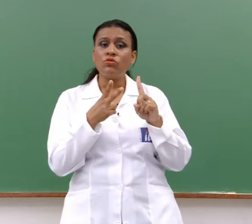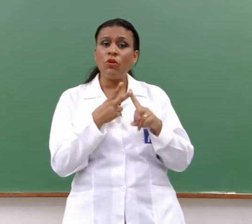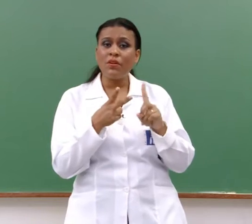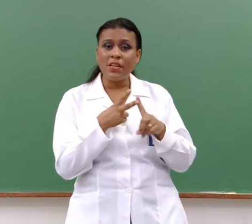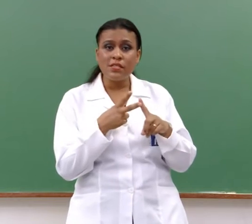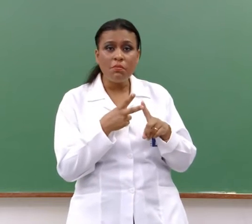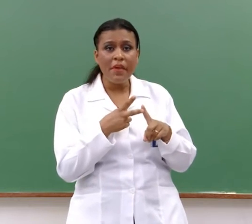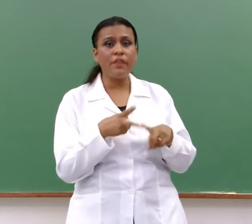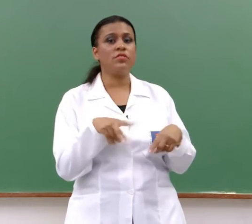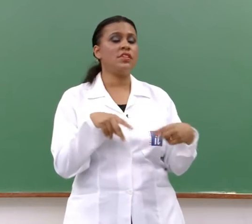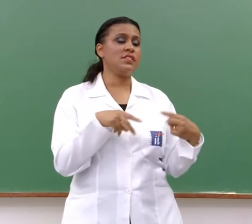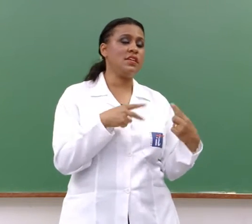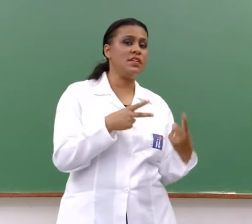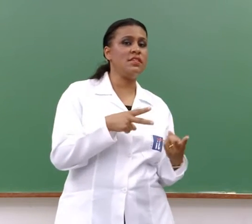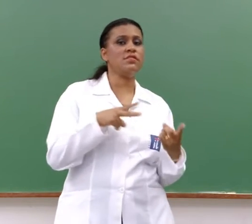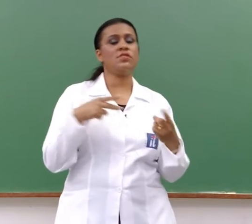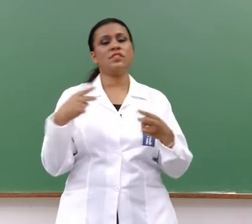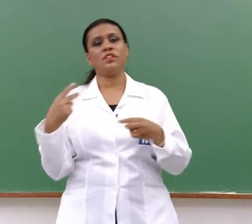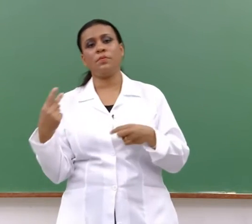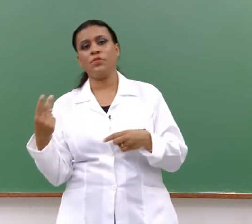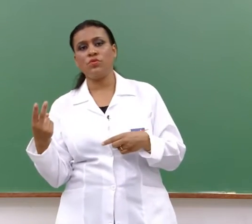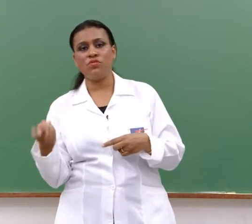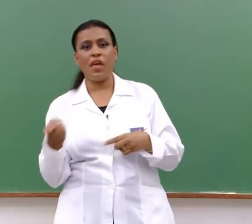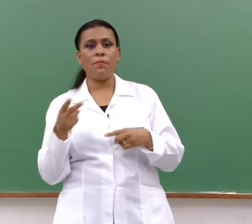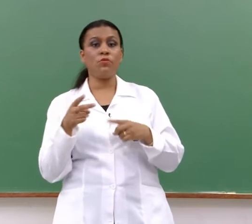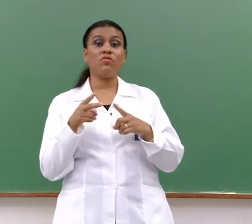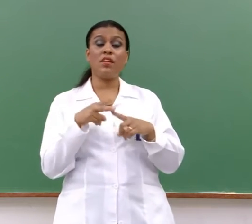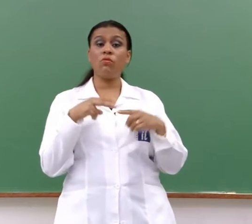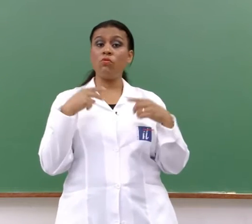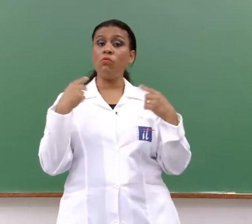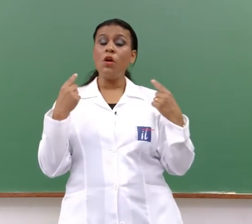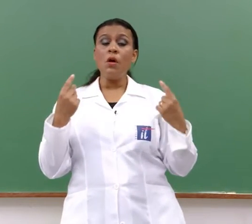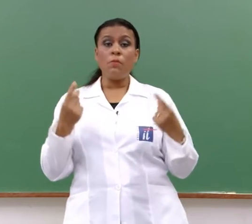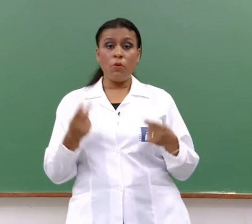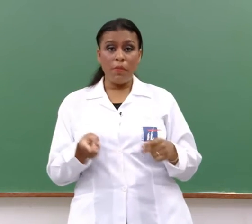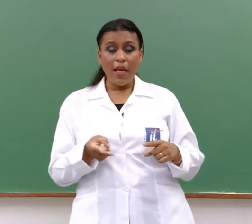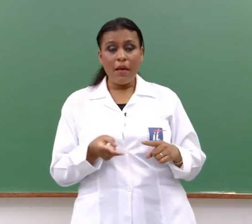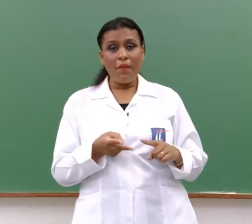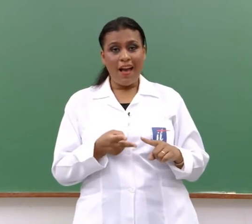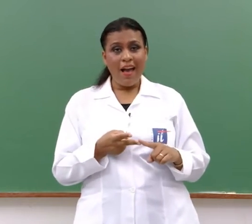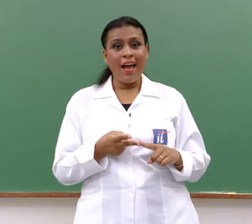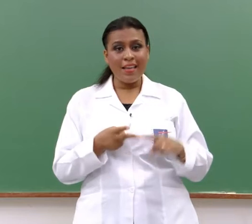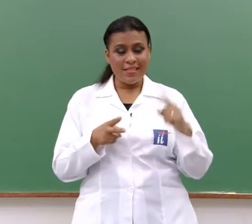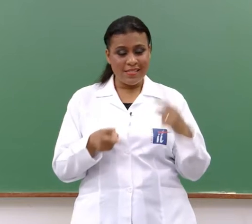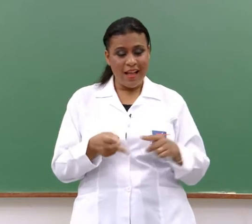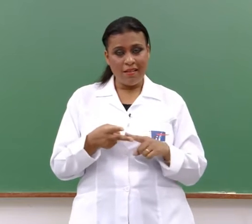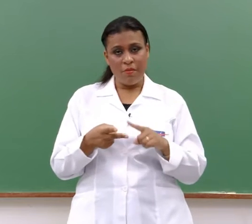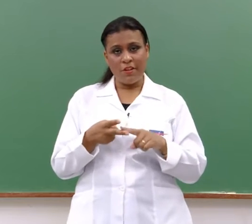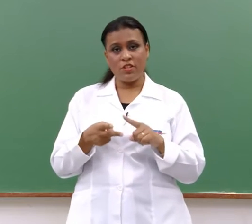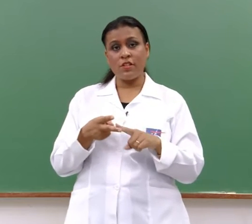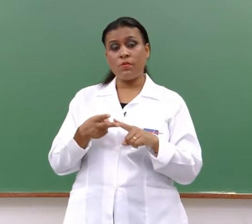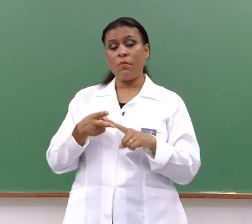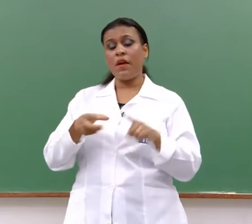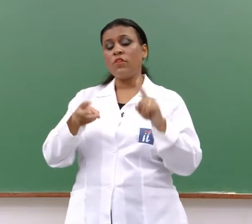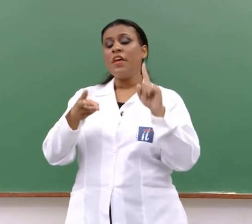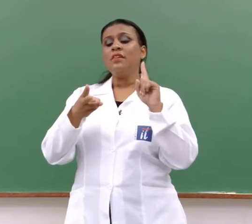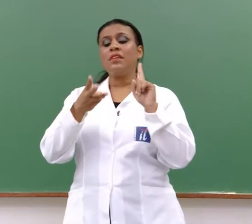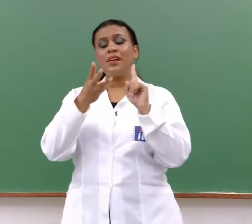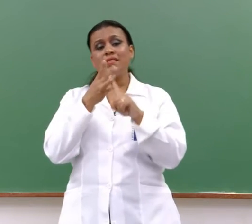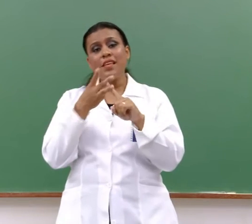do nascimento, ao nascer antes ou nascer depois do tempo, ou ter algum problema, aí exatamente nesse momento.